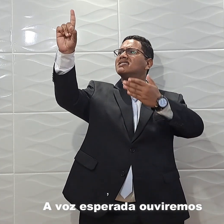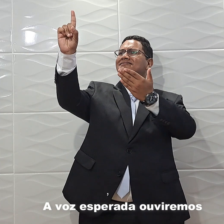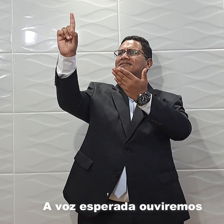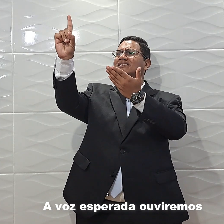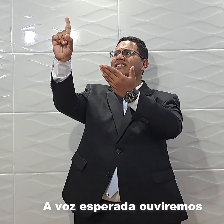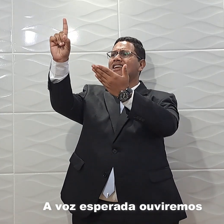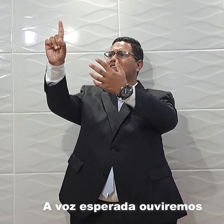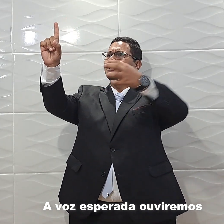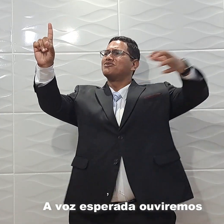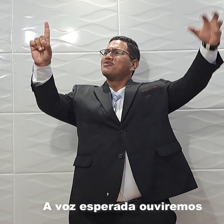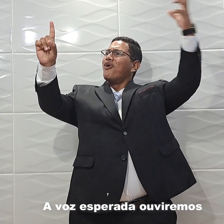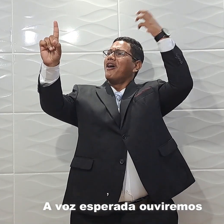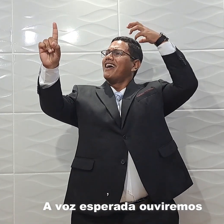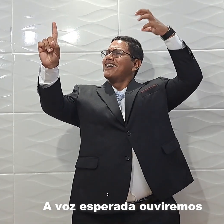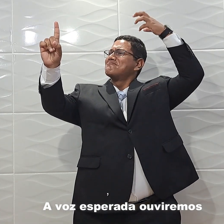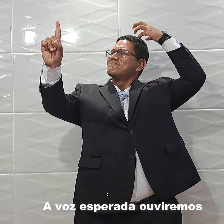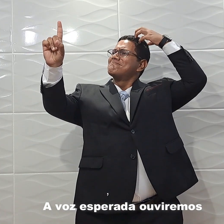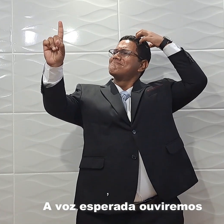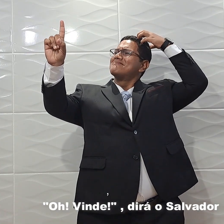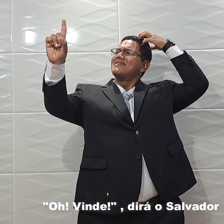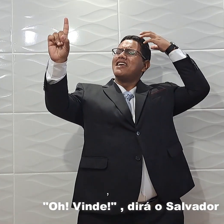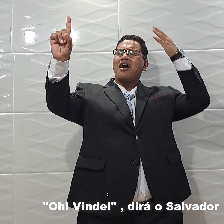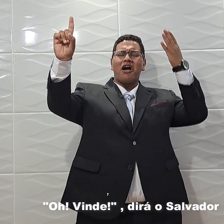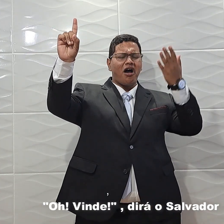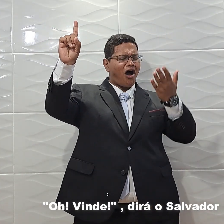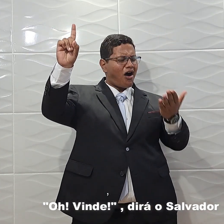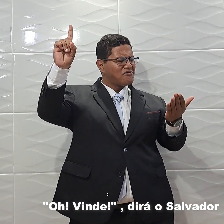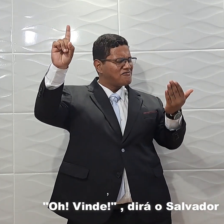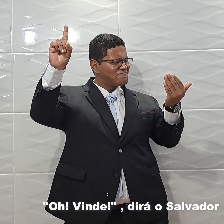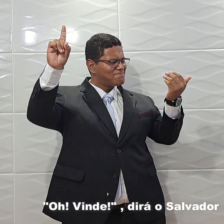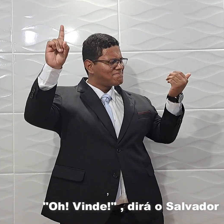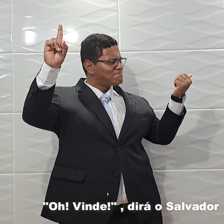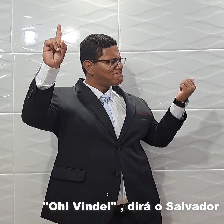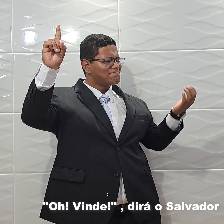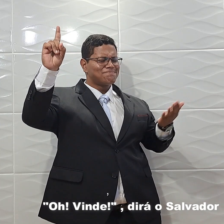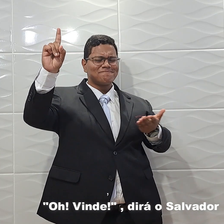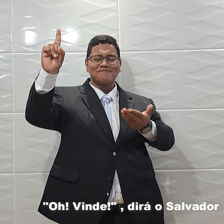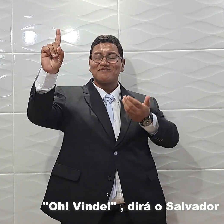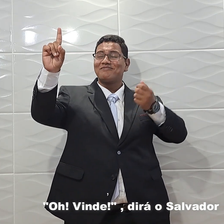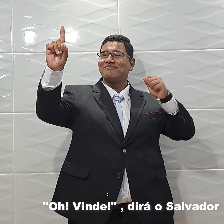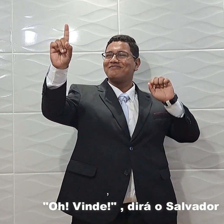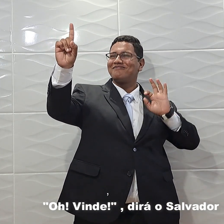ouviremos Ó vinde, dirá o Salvador